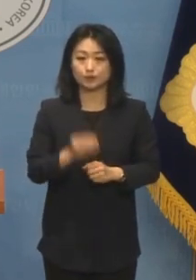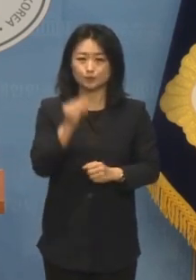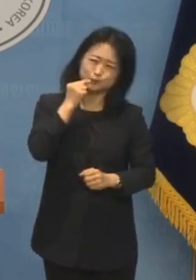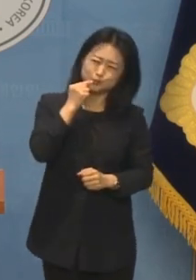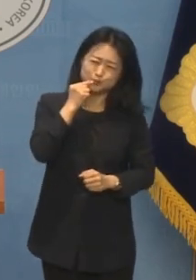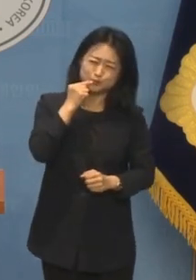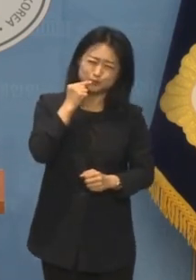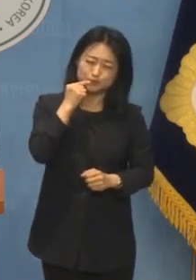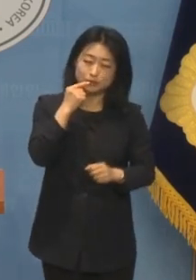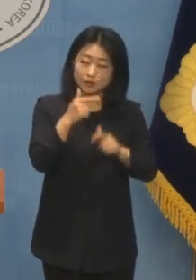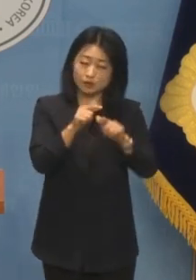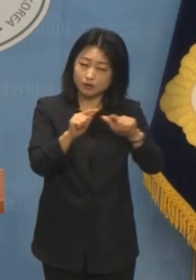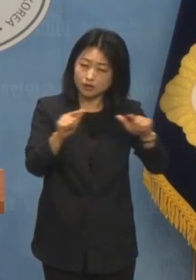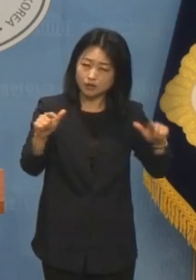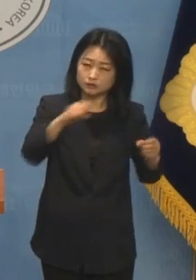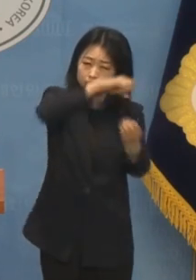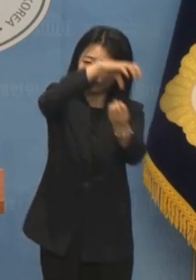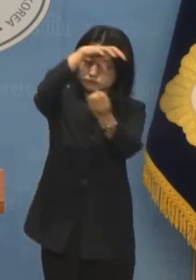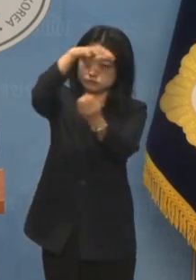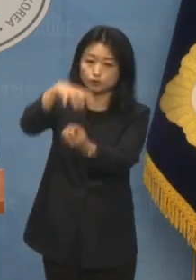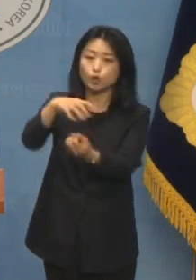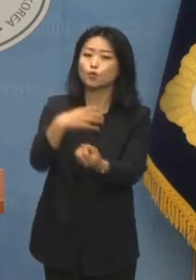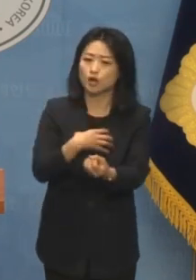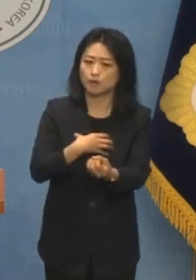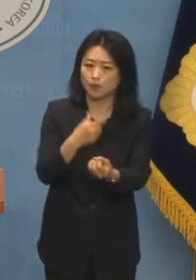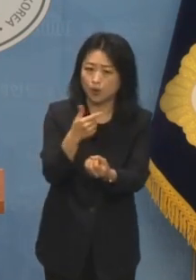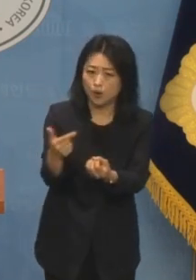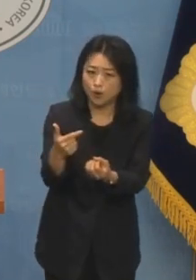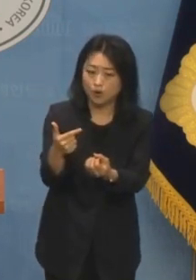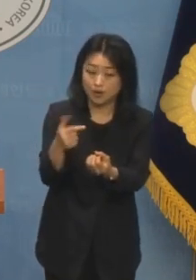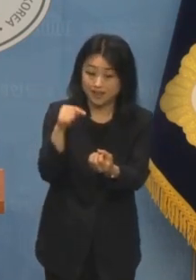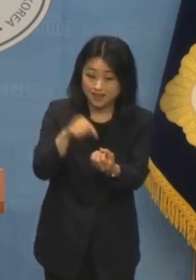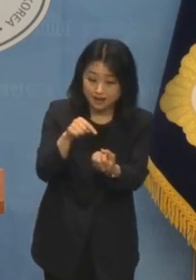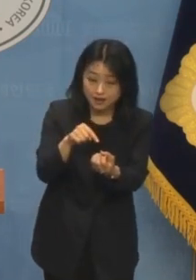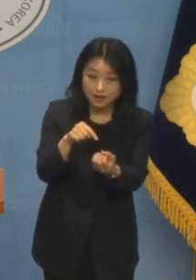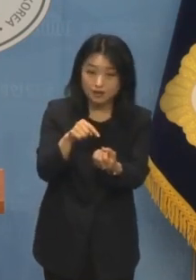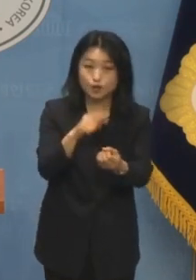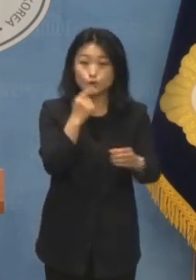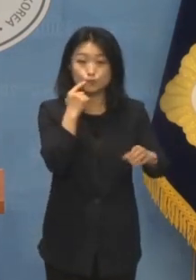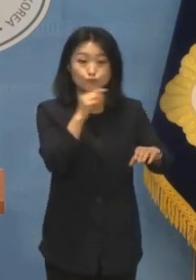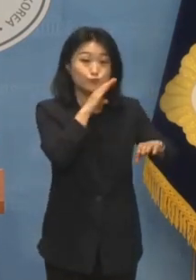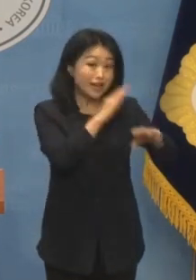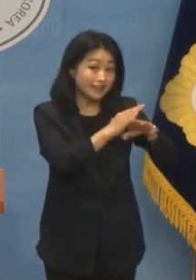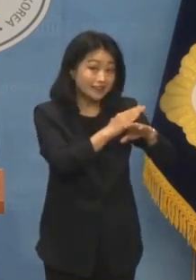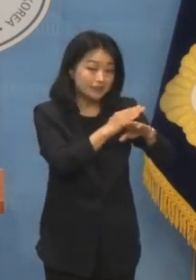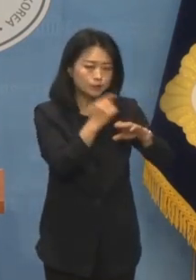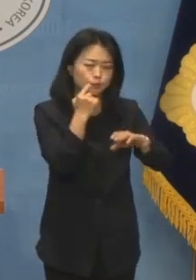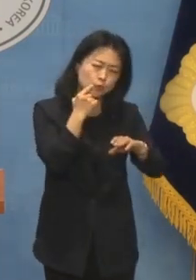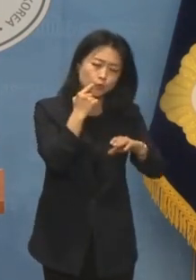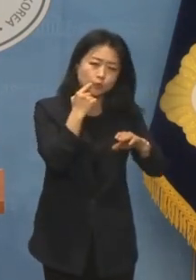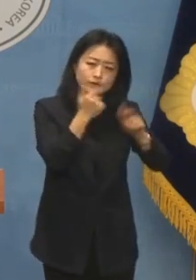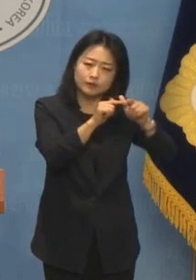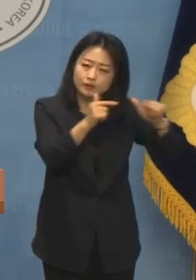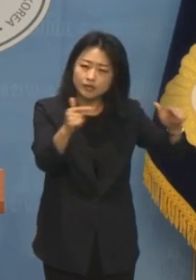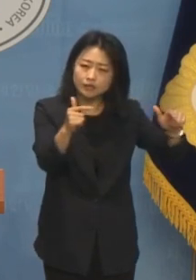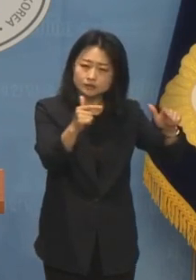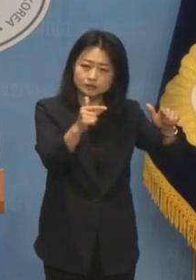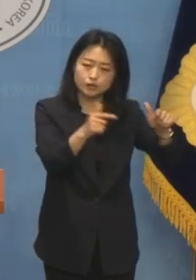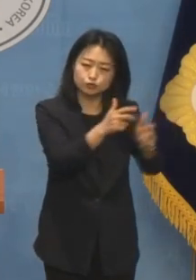활용 가능성도 배제할 수 없다는 것입니다. 북한은 일찍이 생화학 무기 연구소부터 공장까지 가동하고